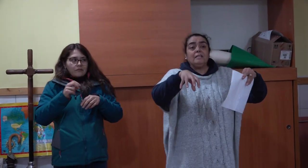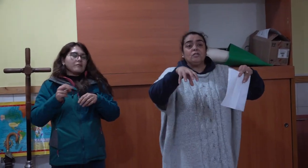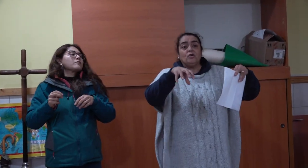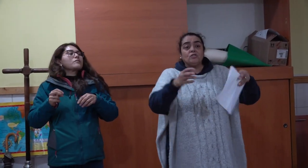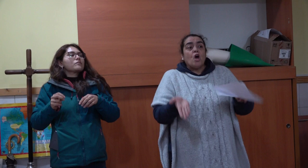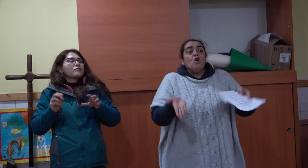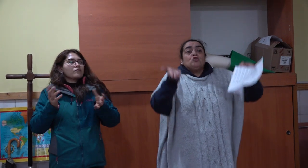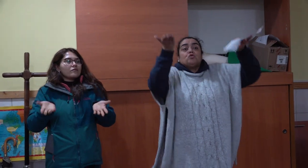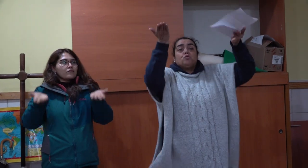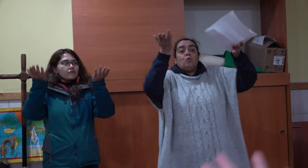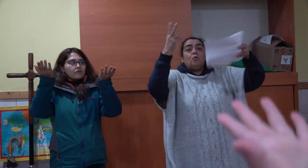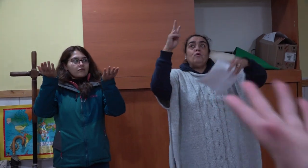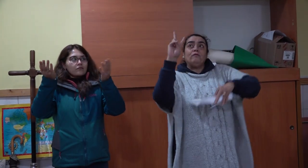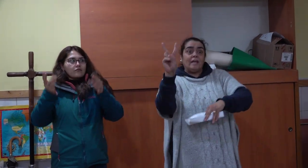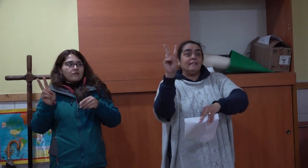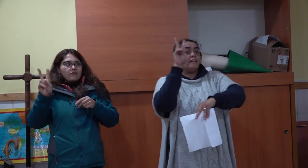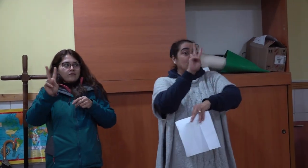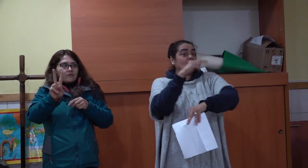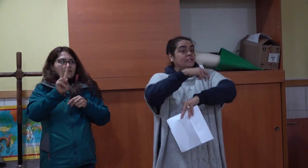de dos en dos.